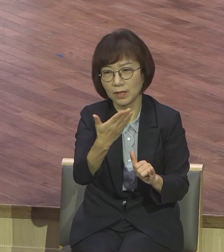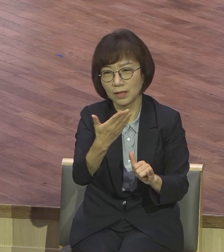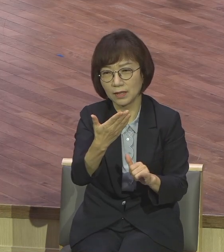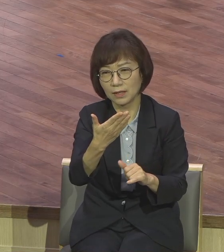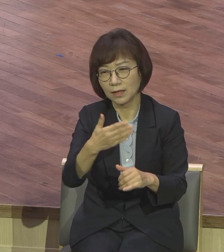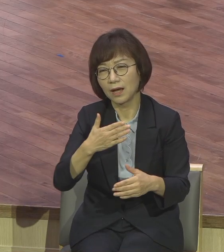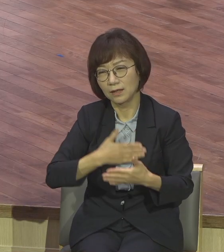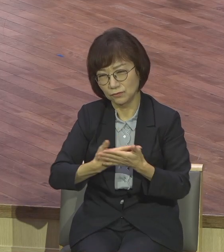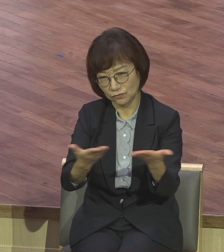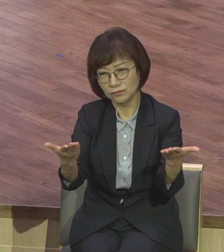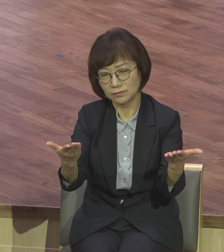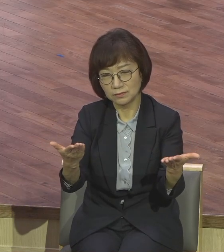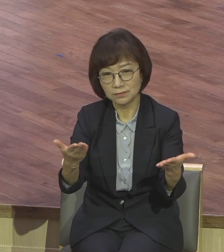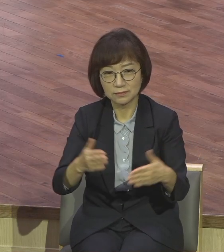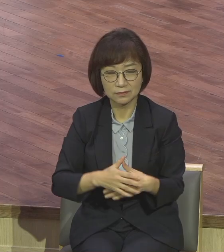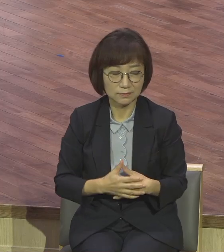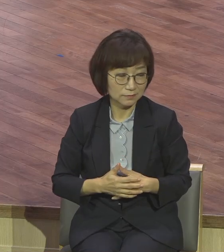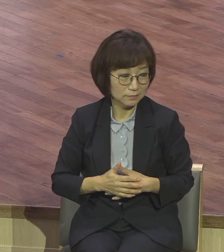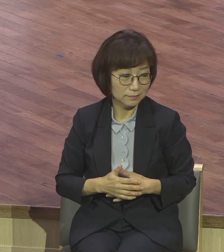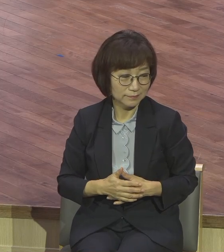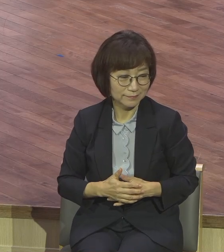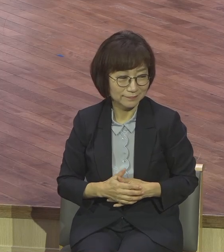있는 거예요.